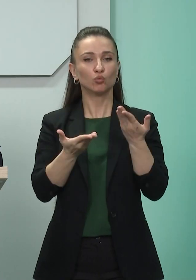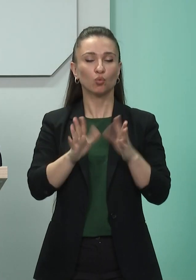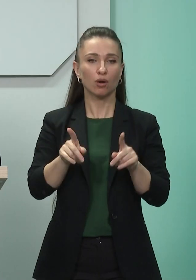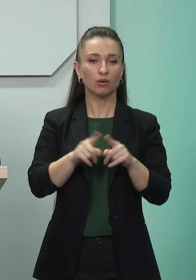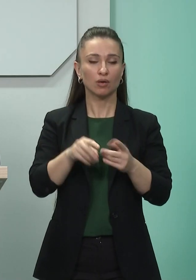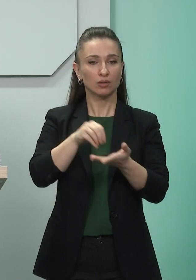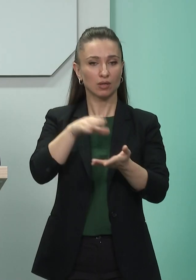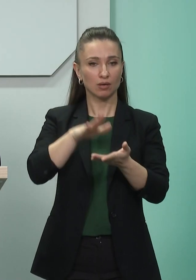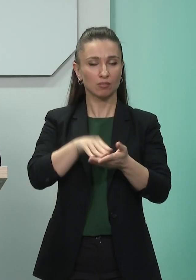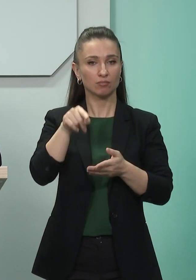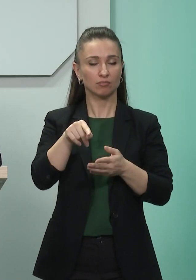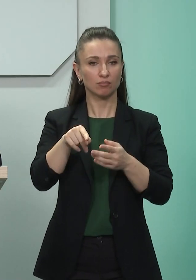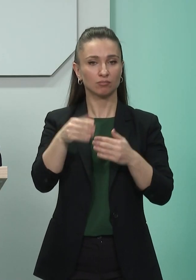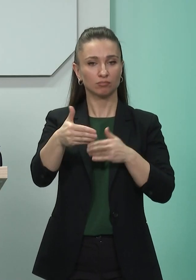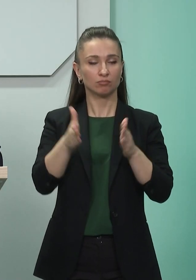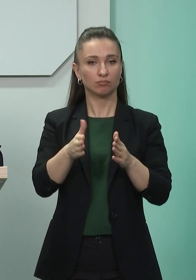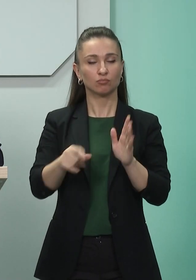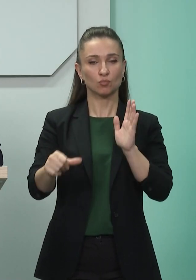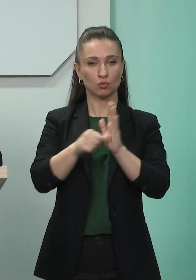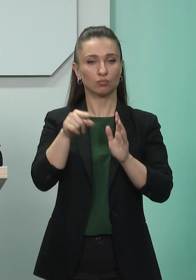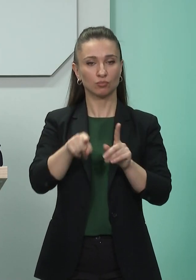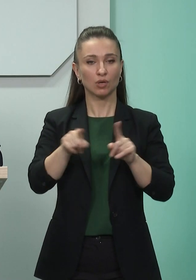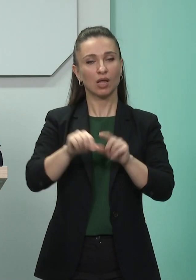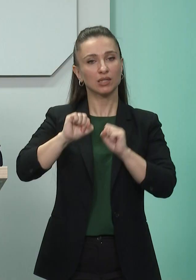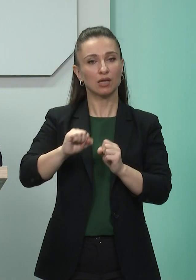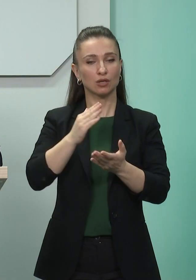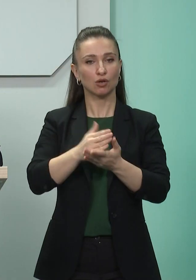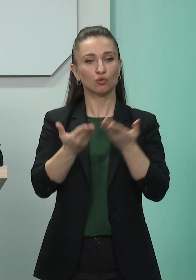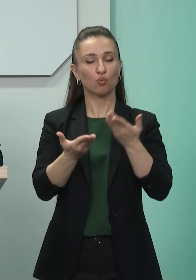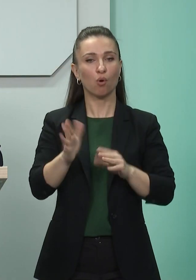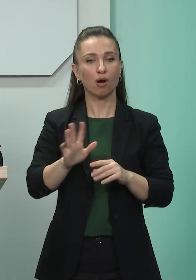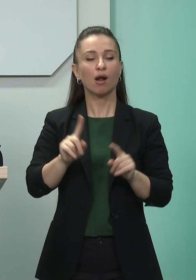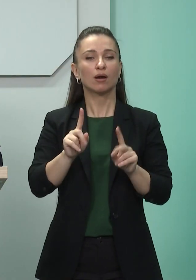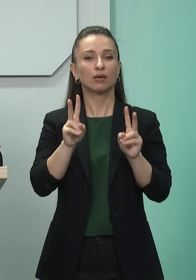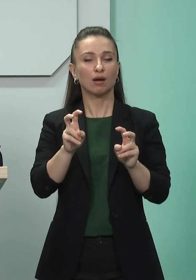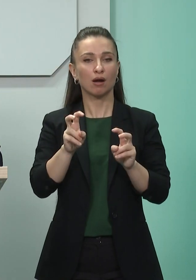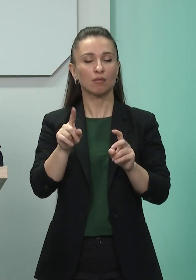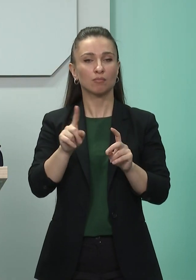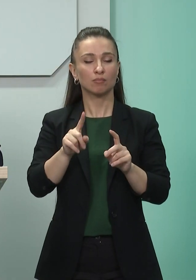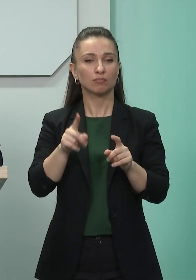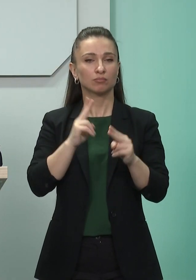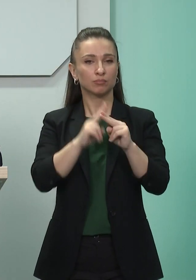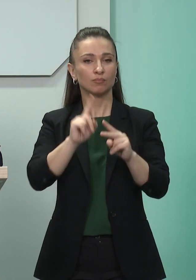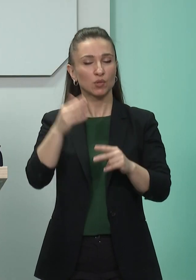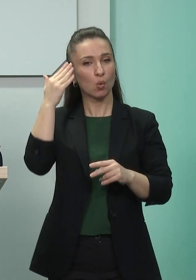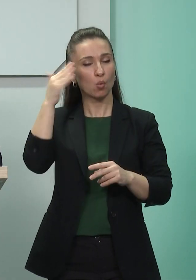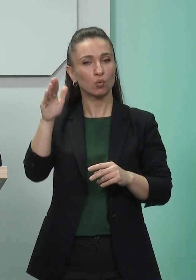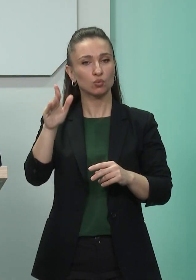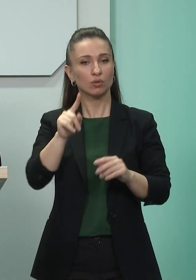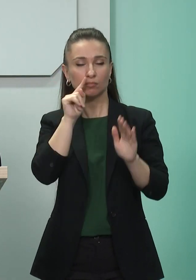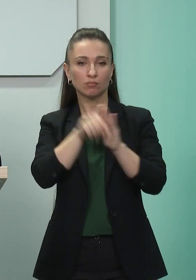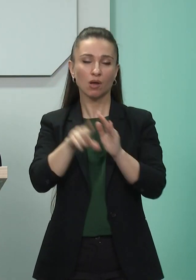ასევე ვერიფიკაციის აპარატთან, ამასთანავე დაცულია თუ არა აპარატი რაიმე ზემოქმედებისგან უცხო